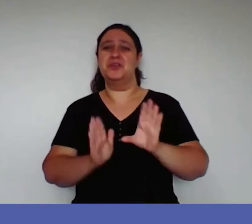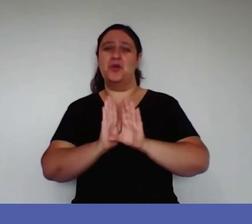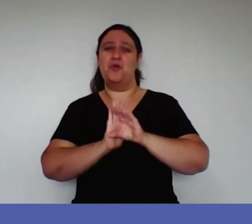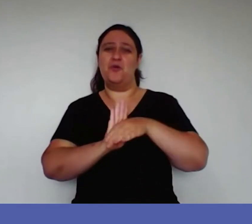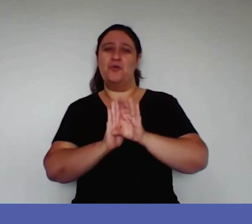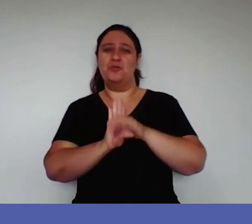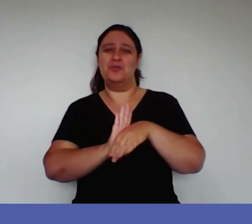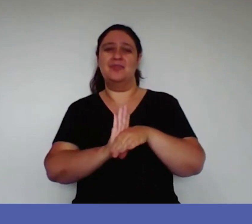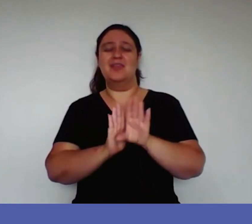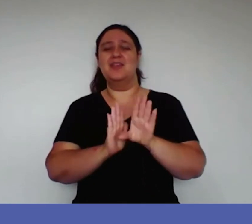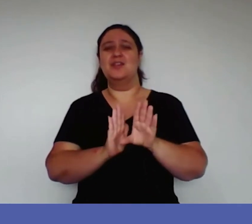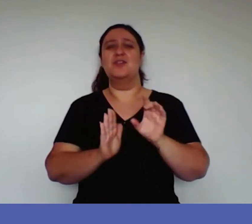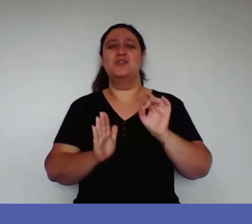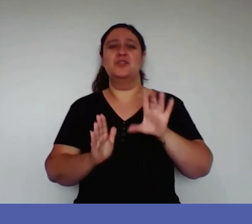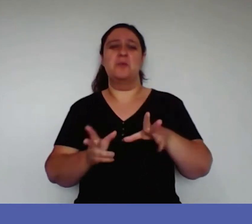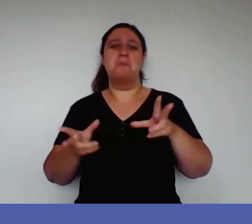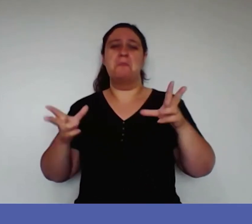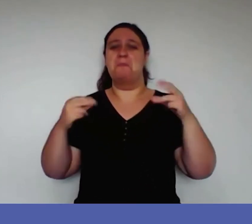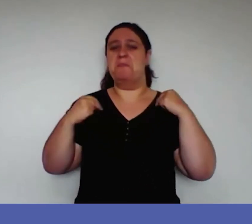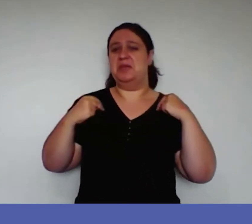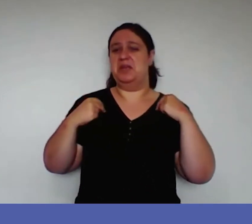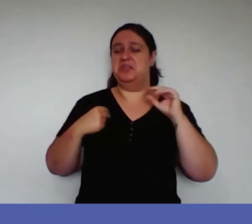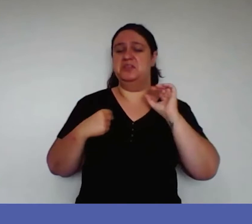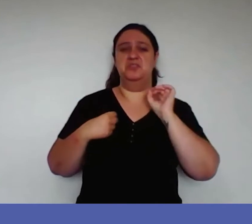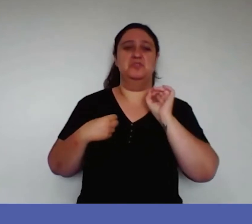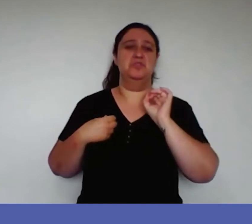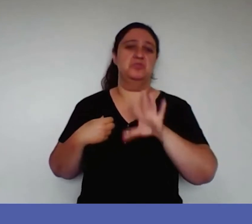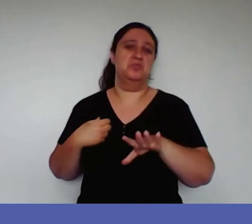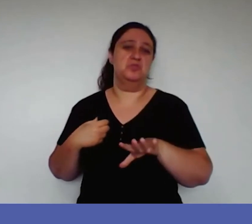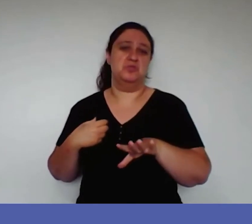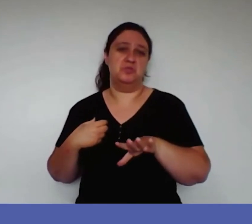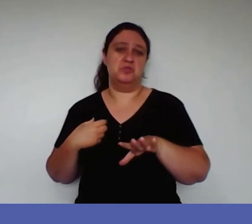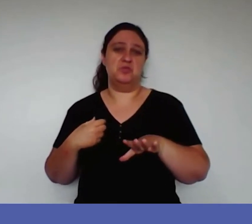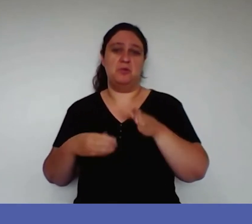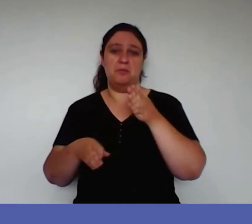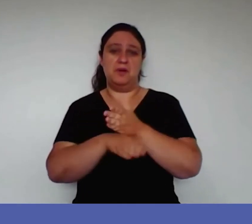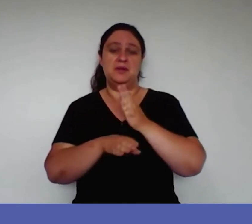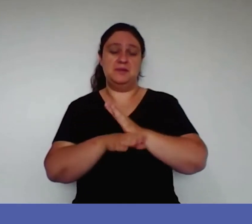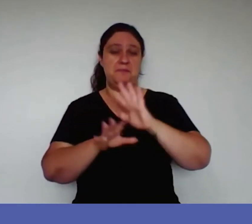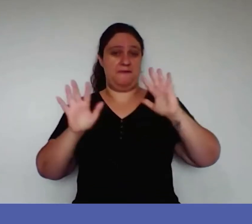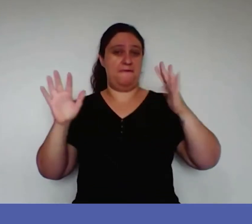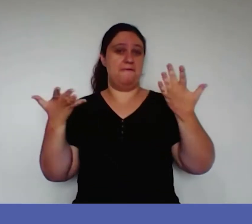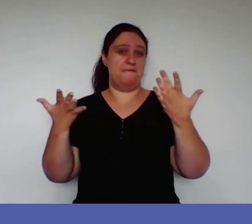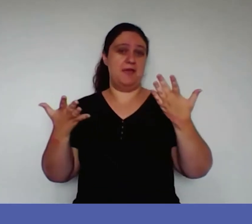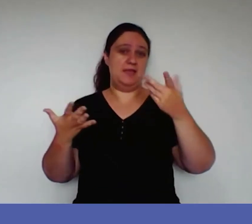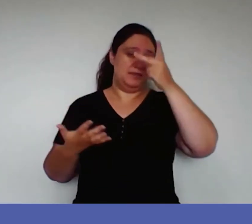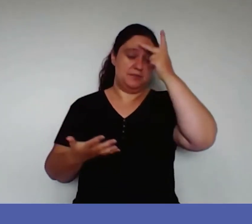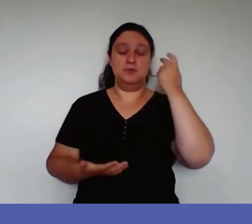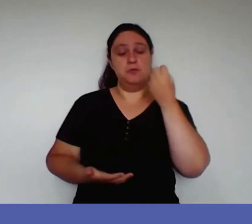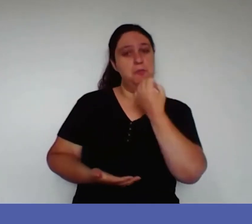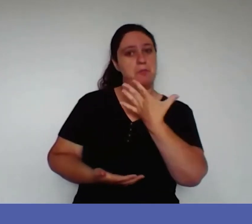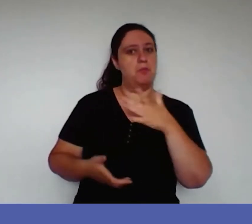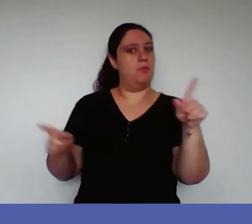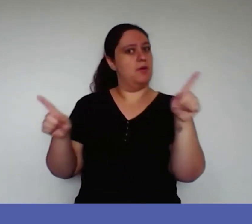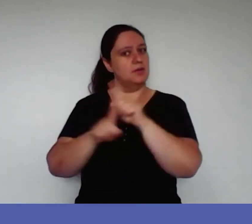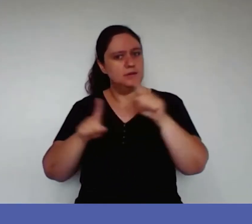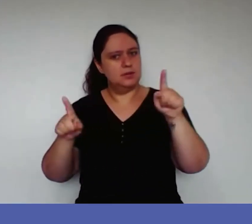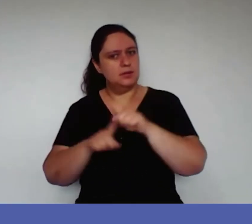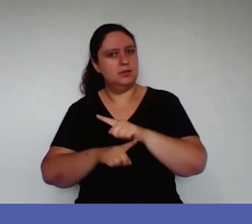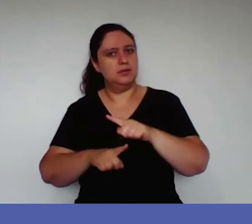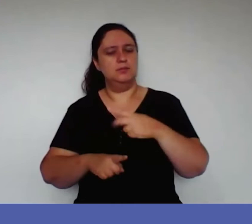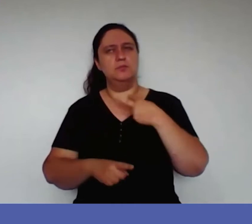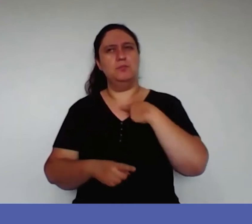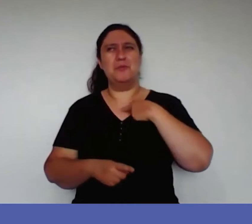estar na vida da igreja, só merece estar nas bodas do Cordeiro pessoas boas. Esse